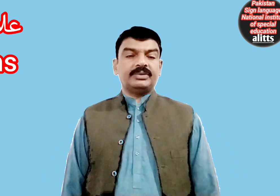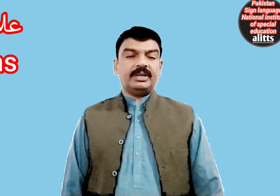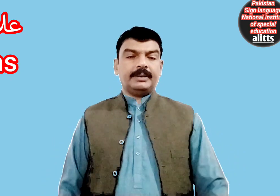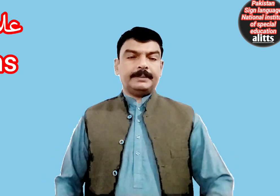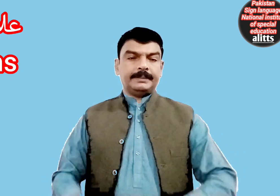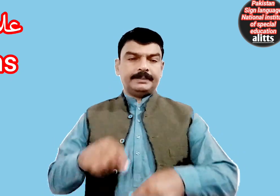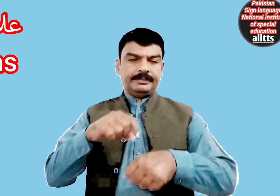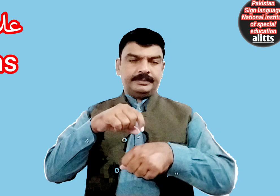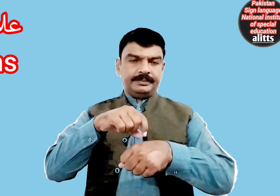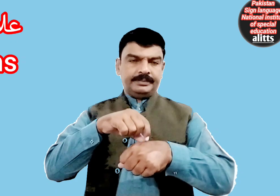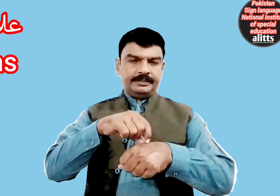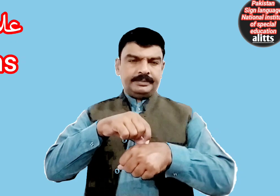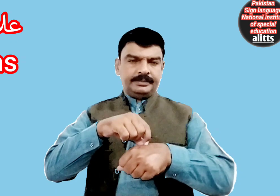अलामतें,